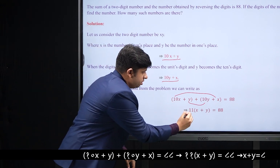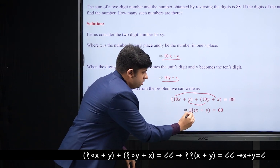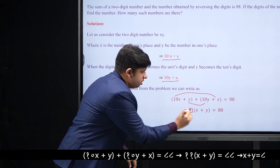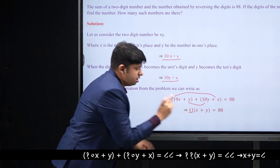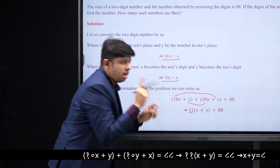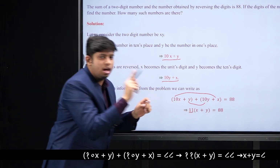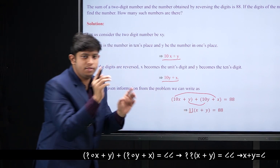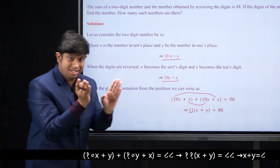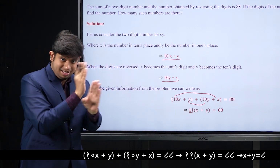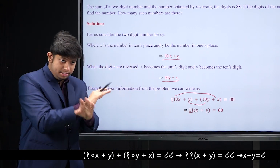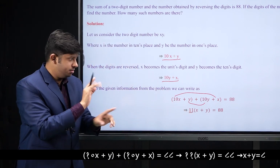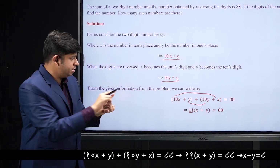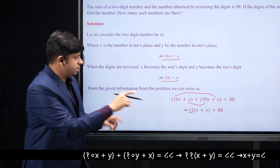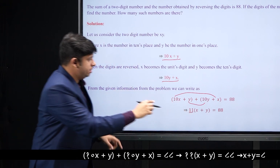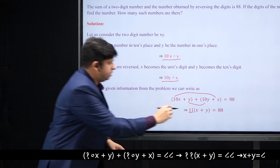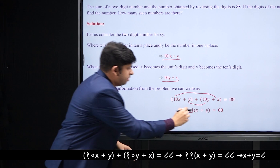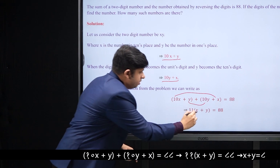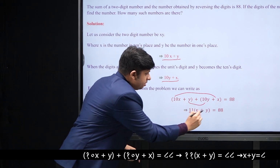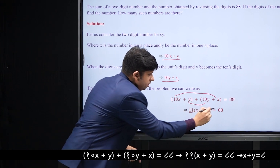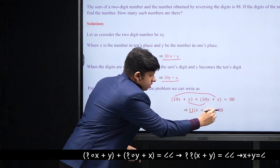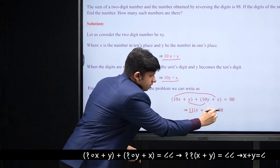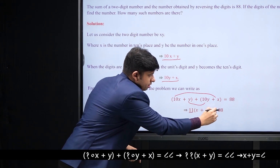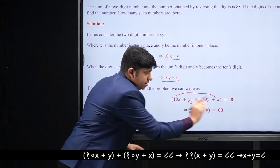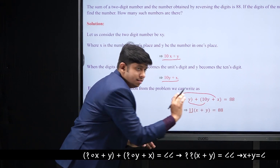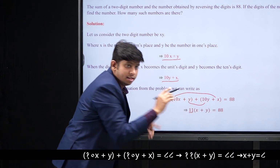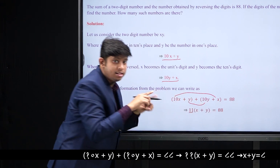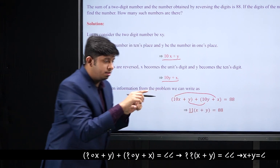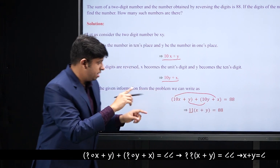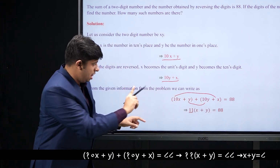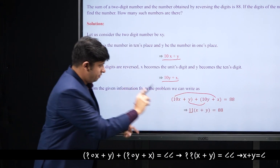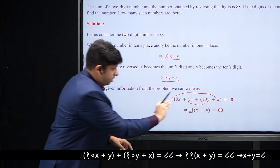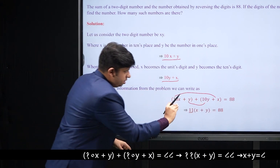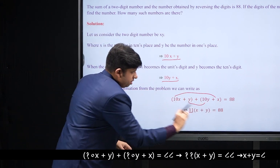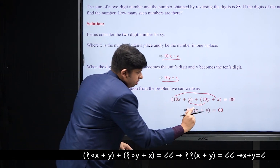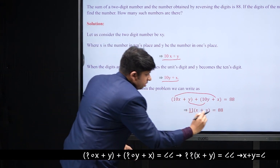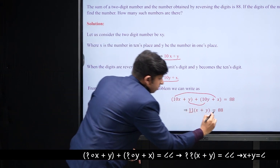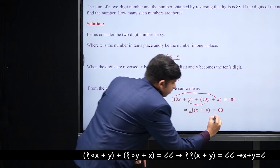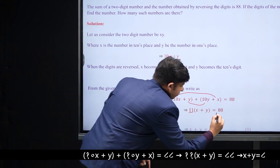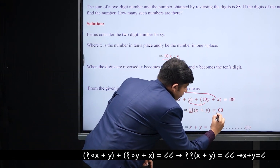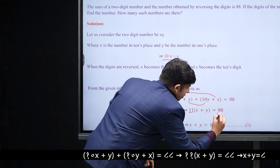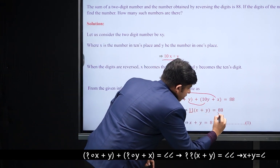पुढे 11 कंसामध्ये x अधिक y बरोबर 88.